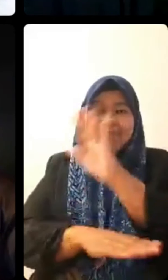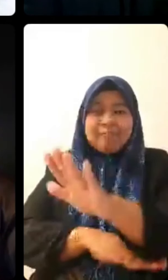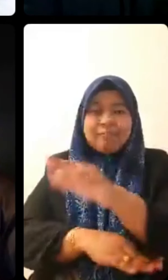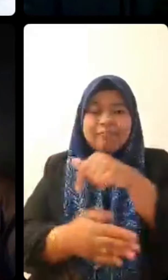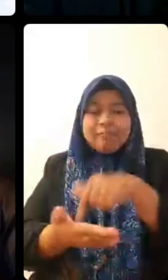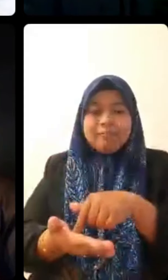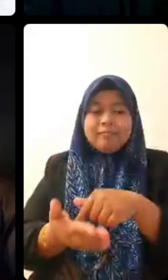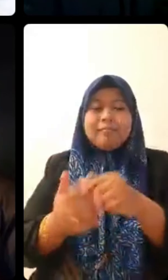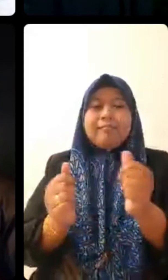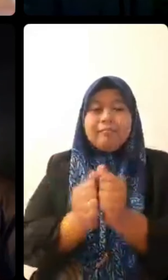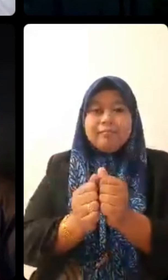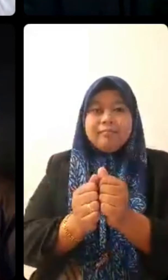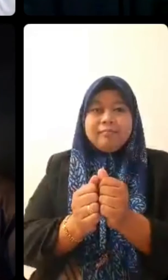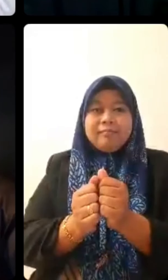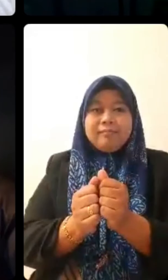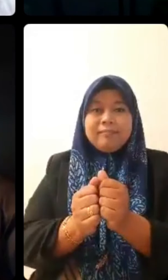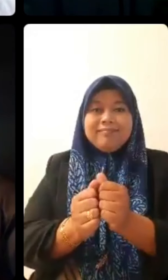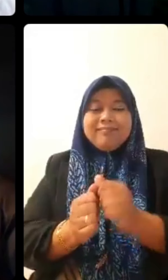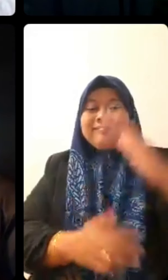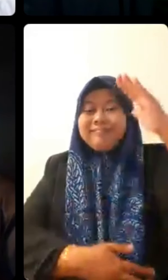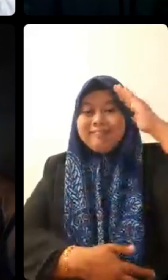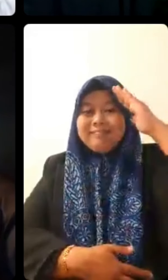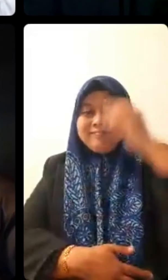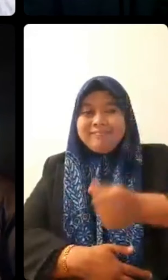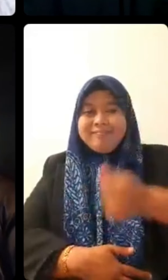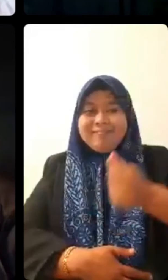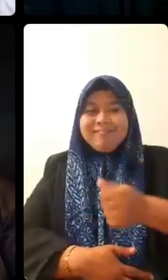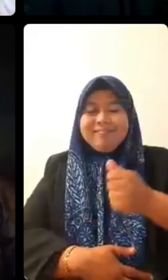Jadi, Assalamualaikum dan selamat sejahtera.